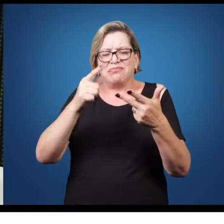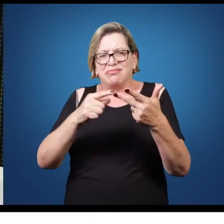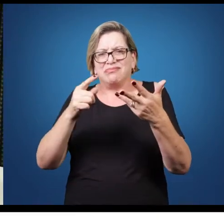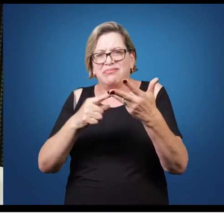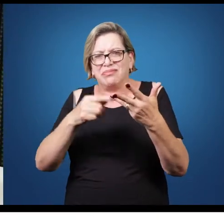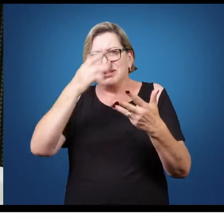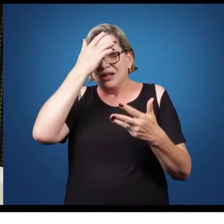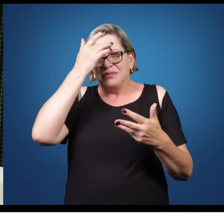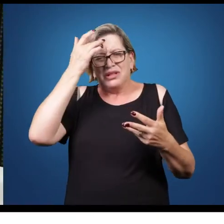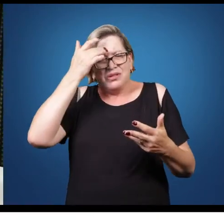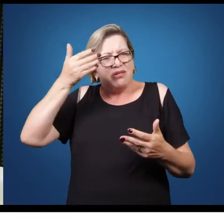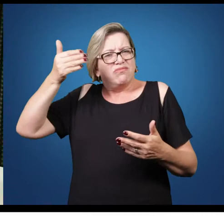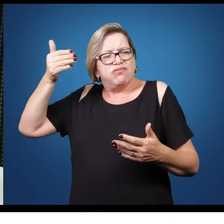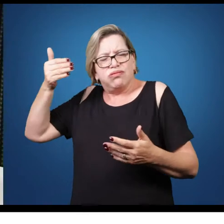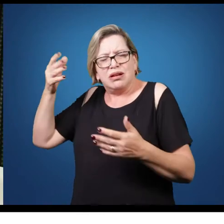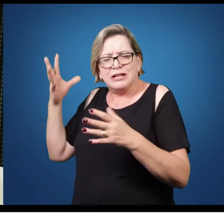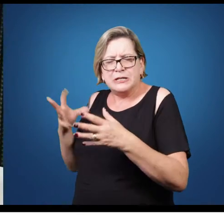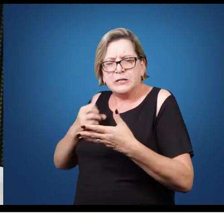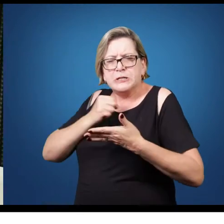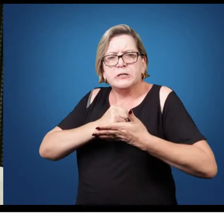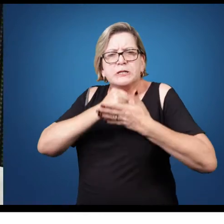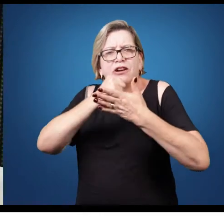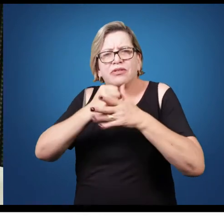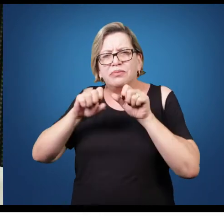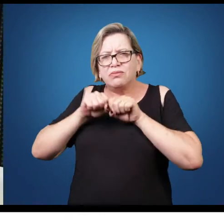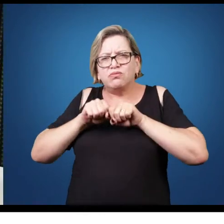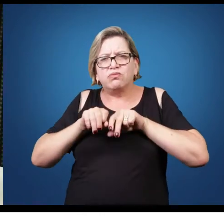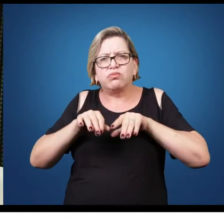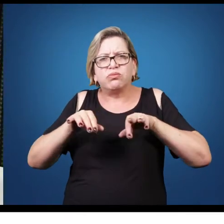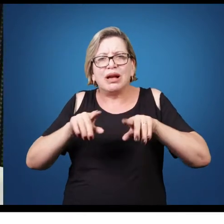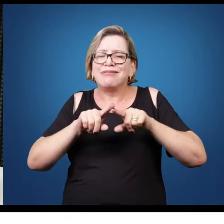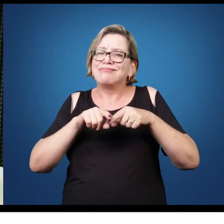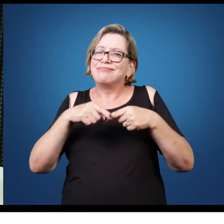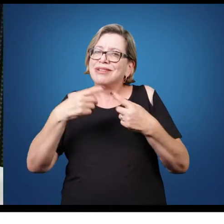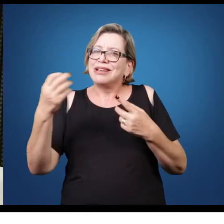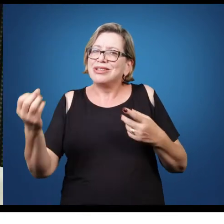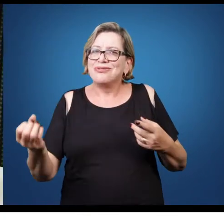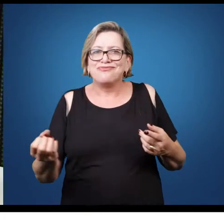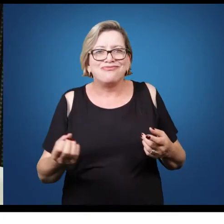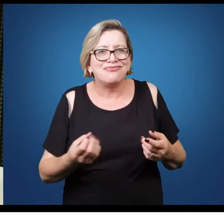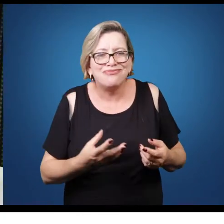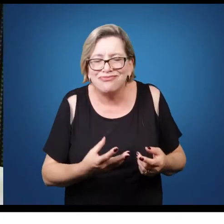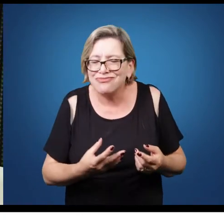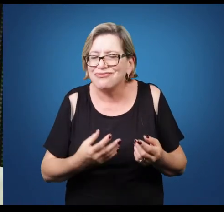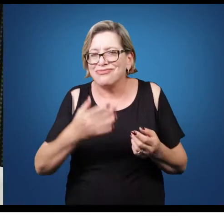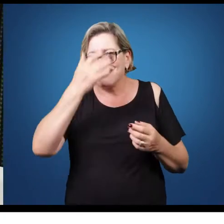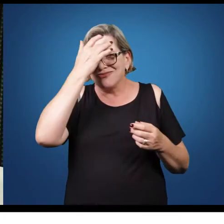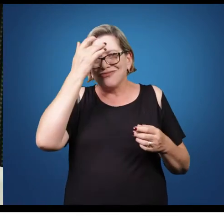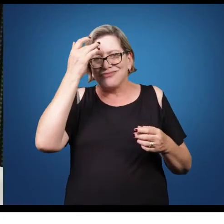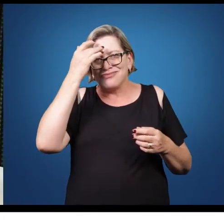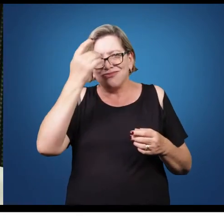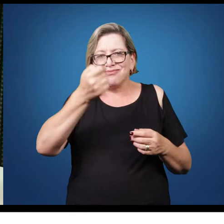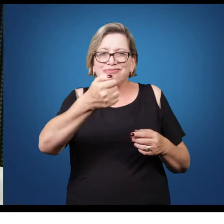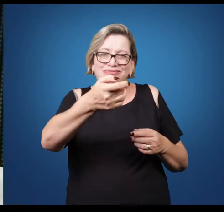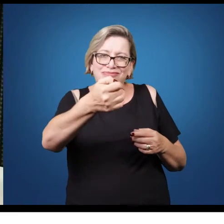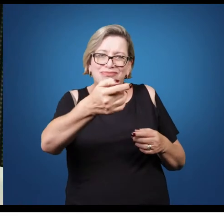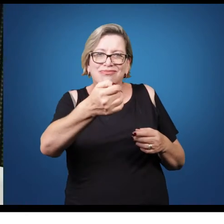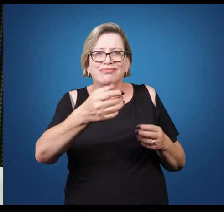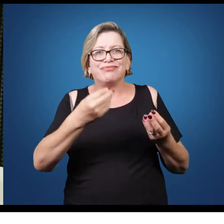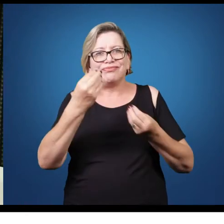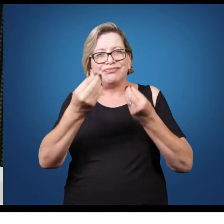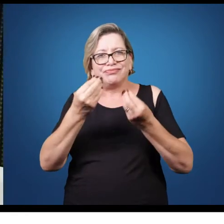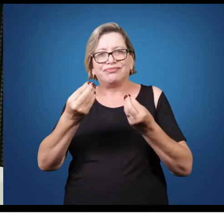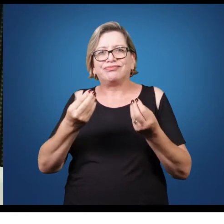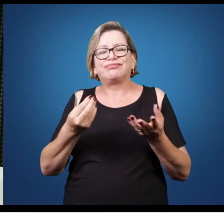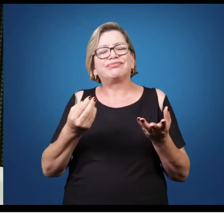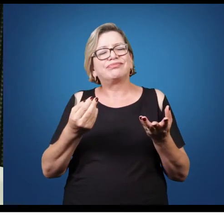prokofiev se agravou muito nervoso aqui é mais grave um pouco os trapinhos que se gravou pouco é barato que se gravou pouco